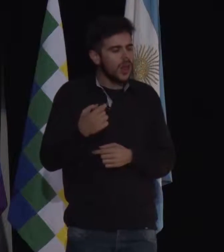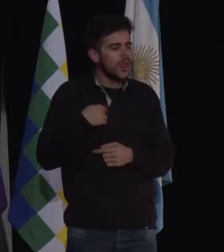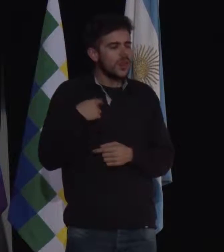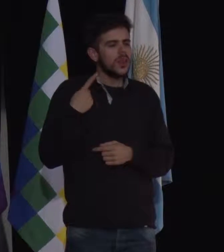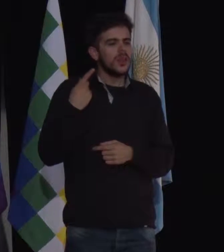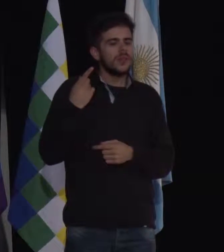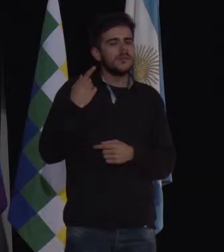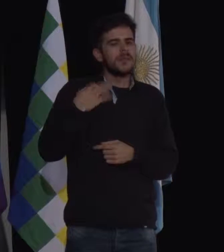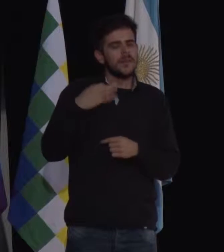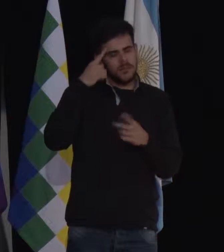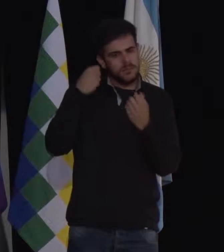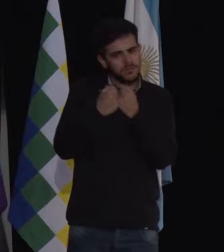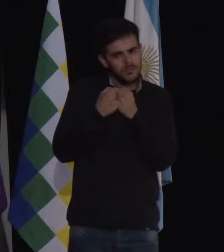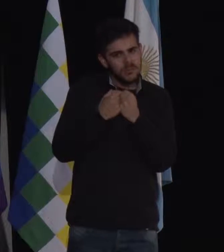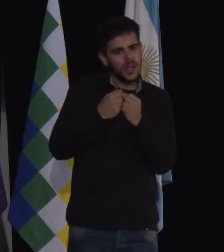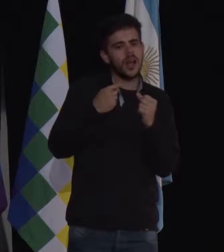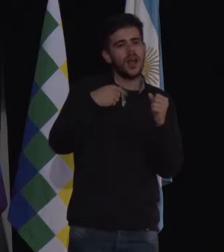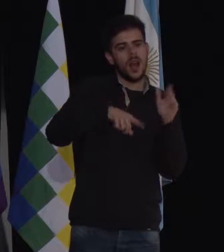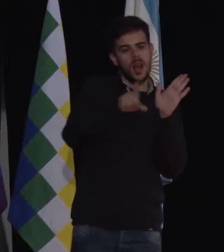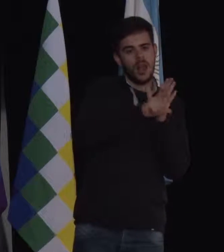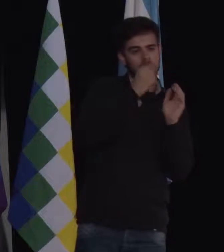coincidir en que el artículo 66 de la